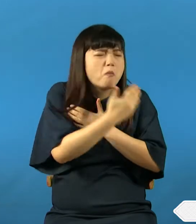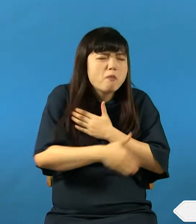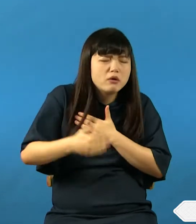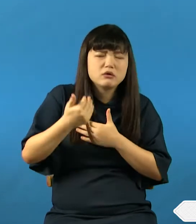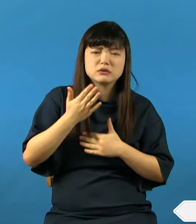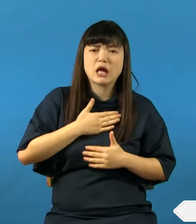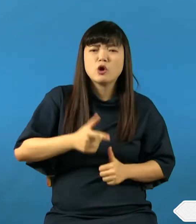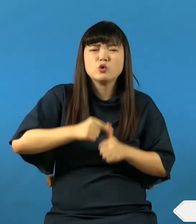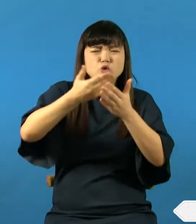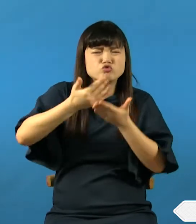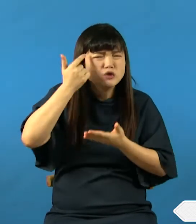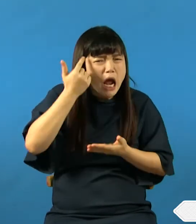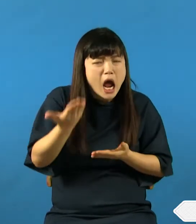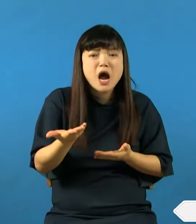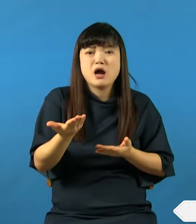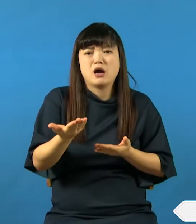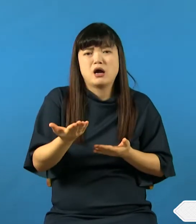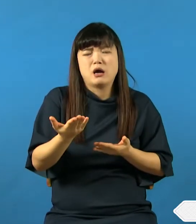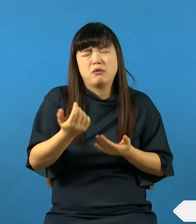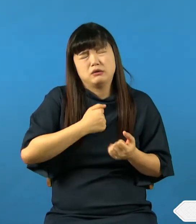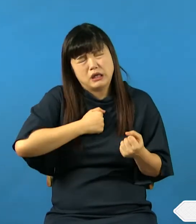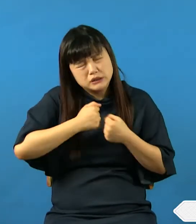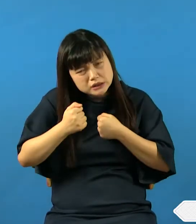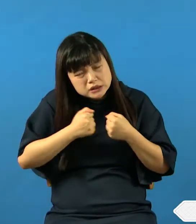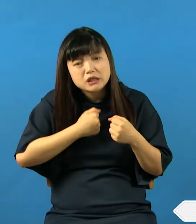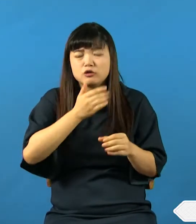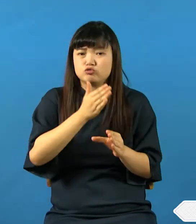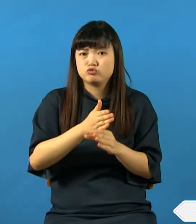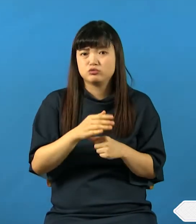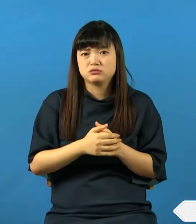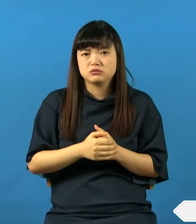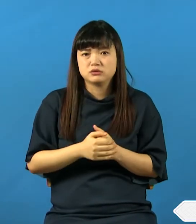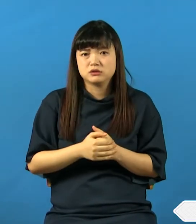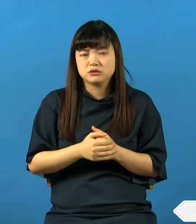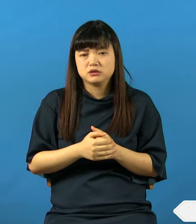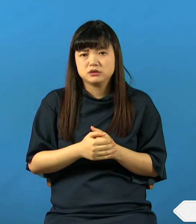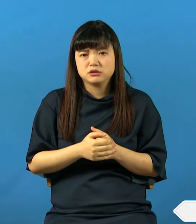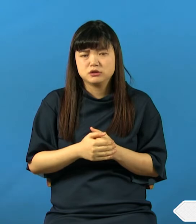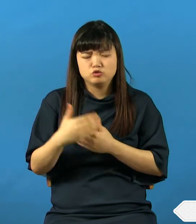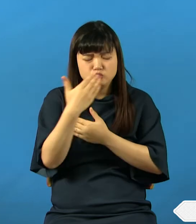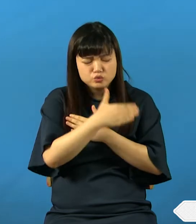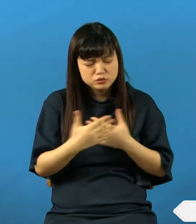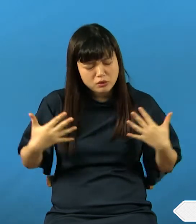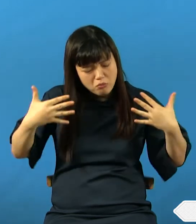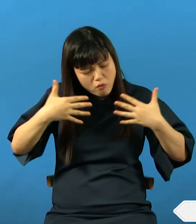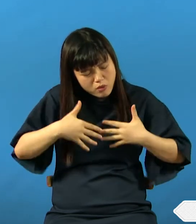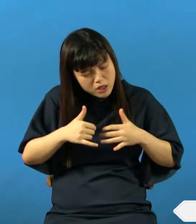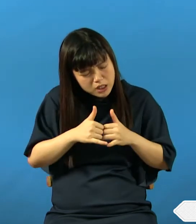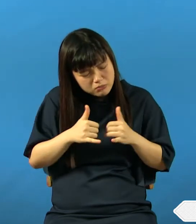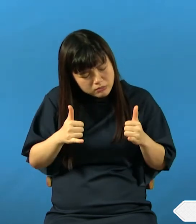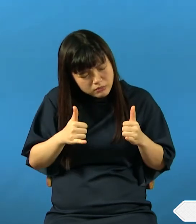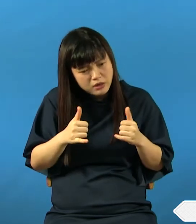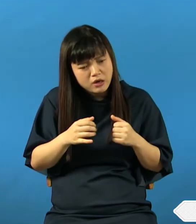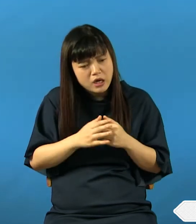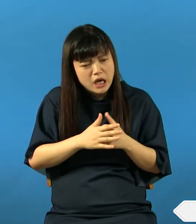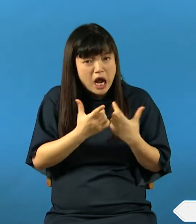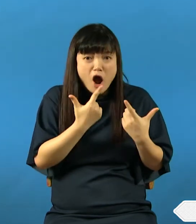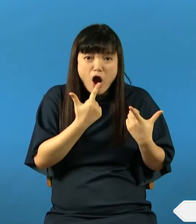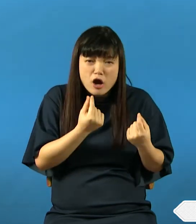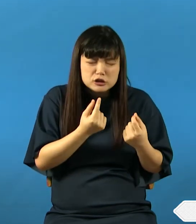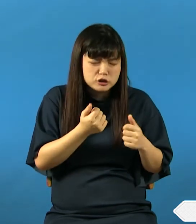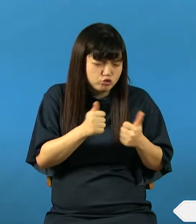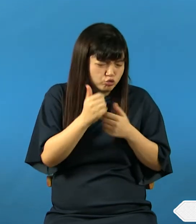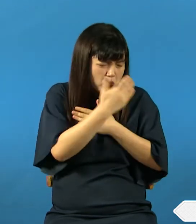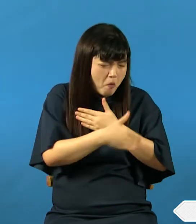이 사망의 몸에서 나를 건져내랴 탄식하고 있습니다. 자기가 이 육신을 입고 사는 것이